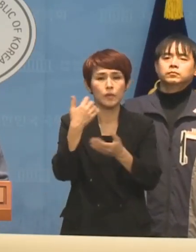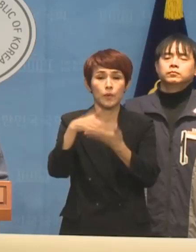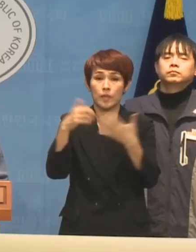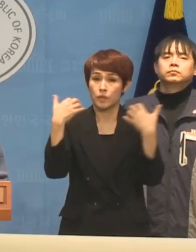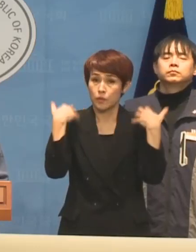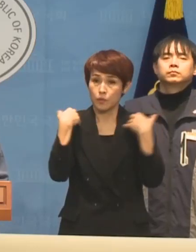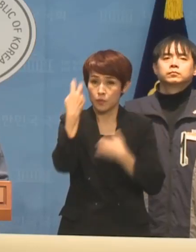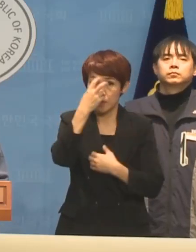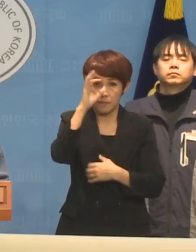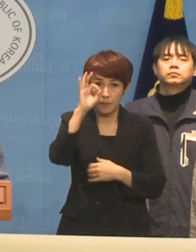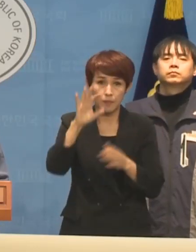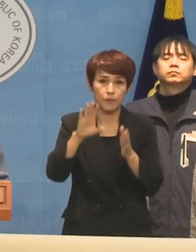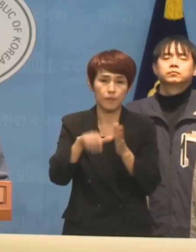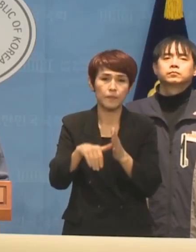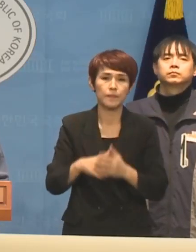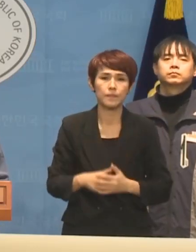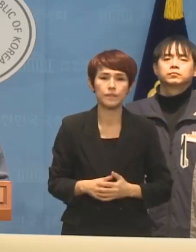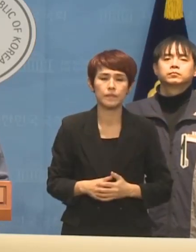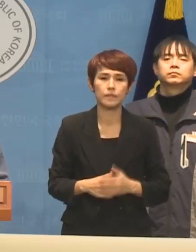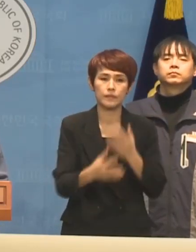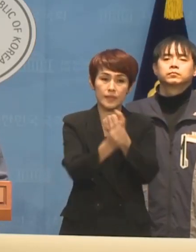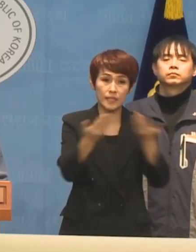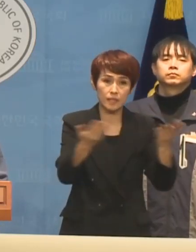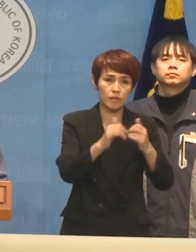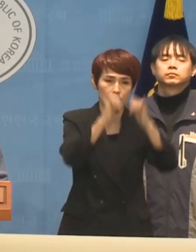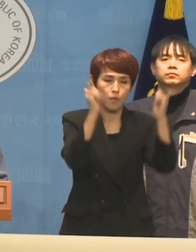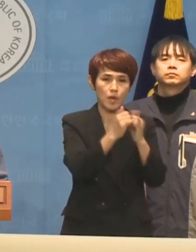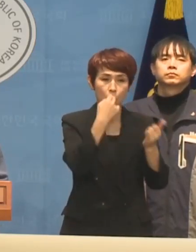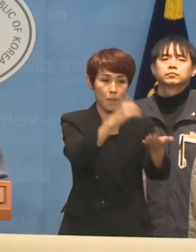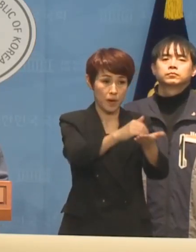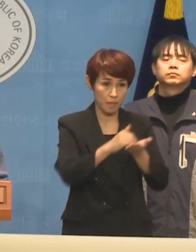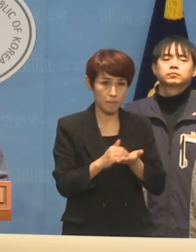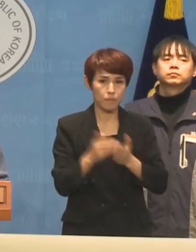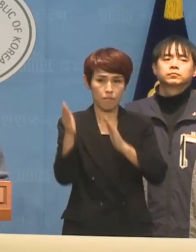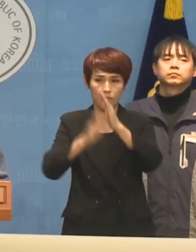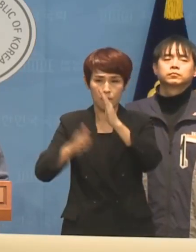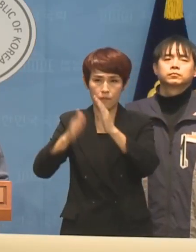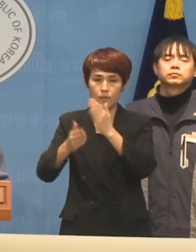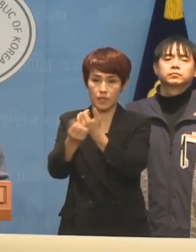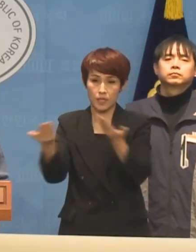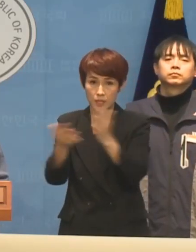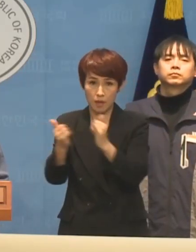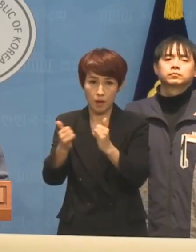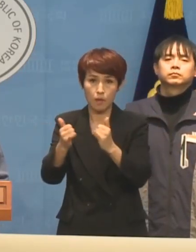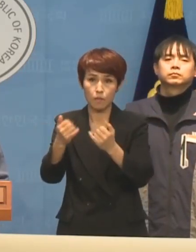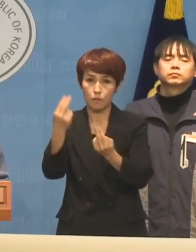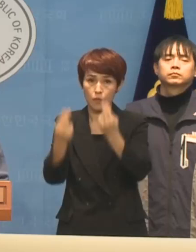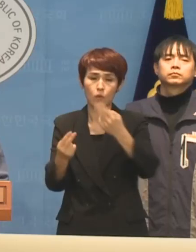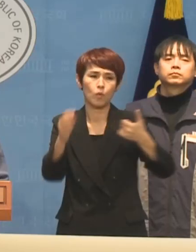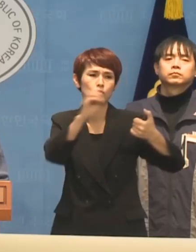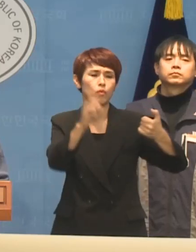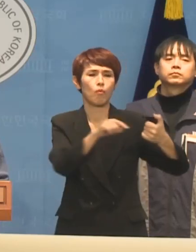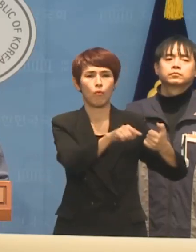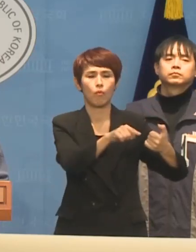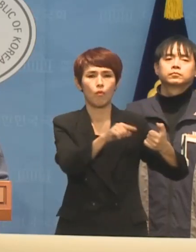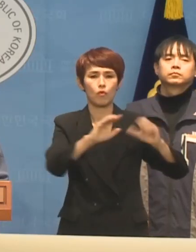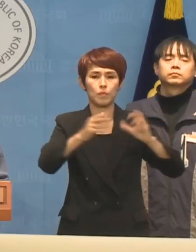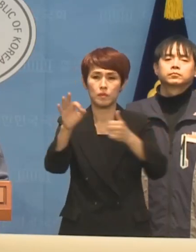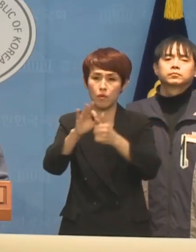조사에 따르면 비정규직 노동자의 사회보험 가입률은 정규직의 50% 수준에 불과하며